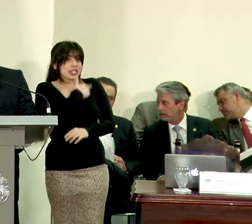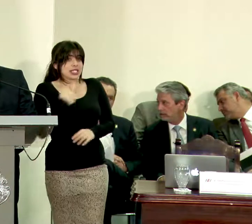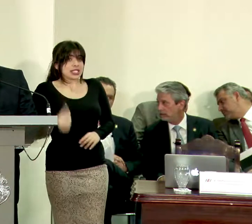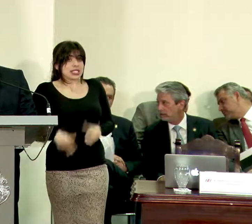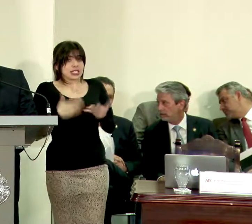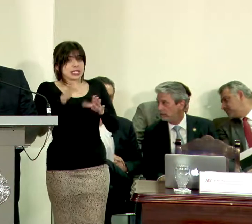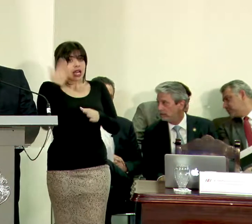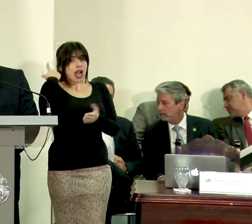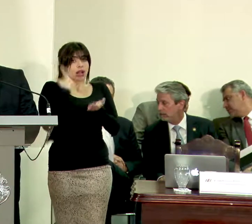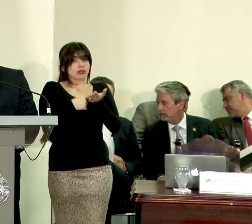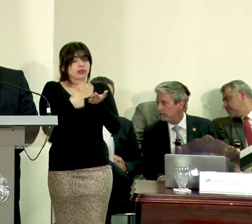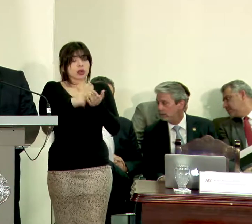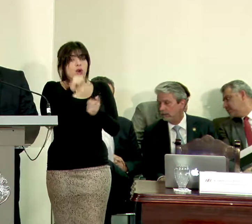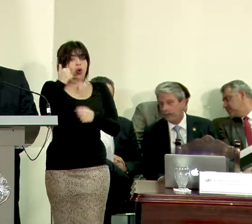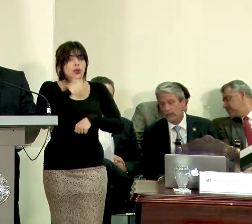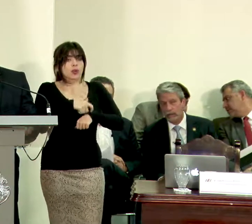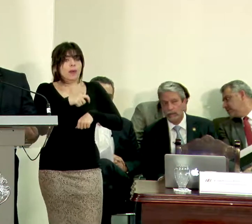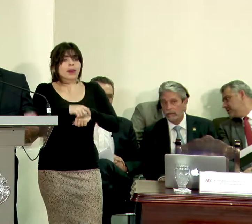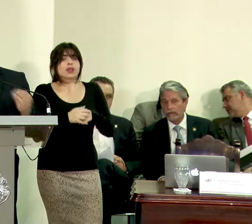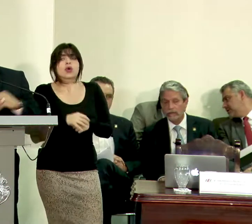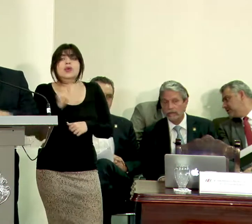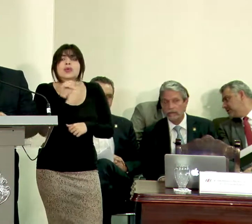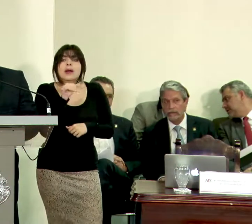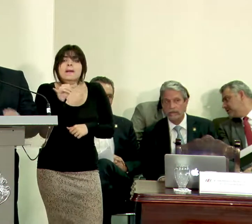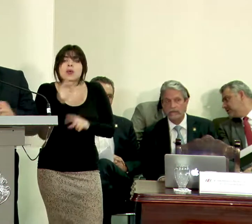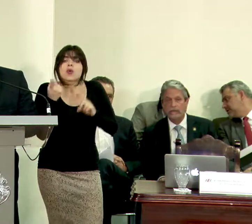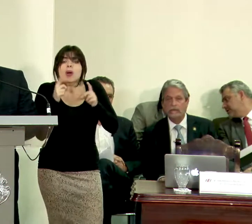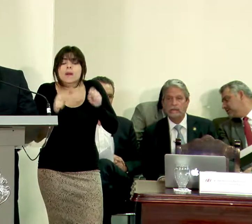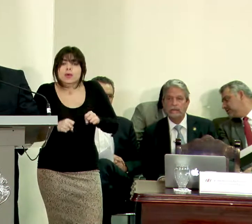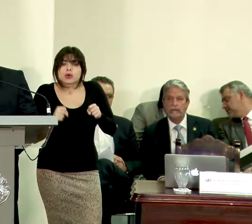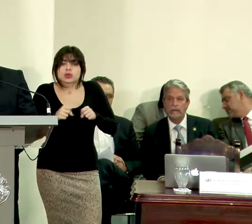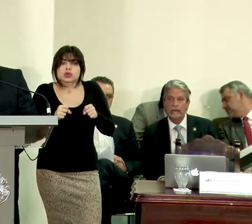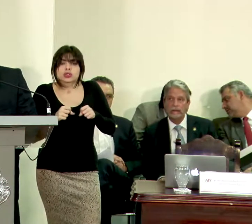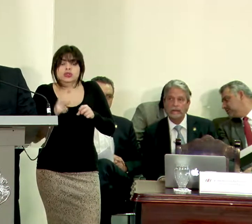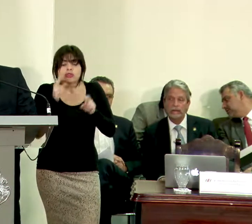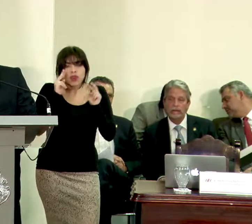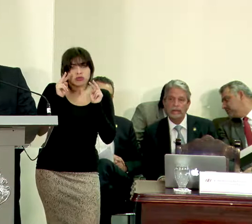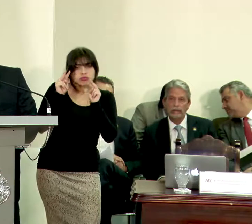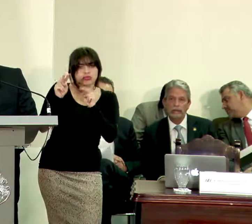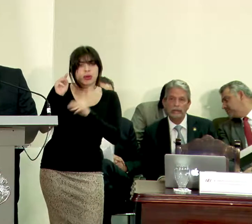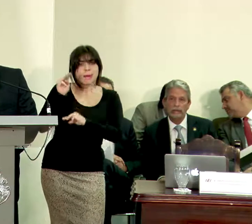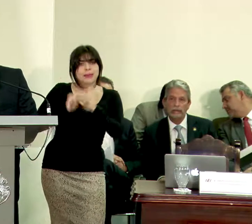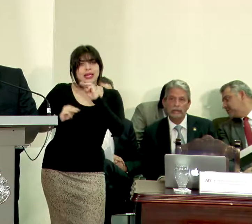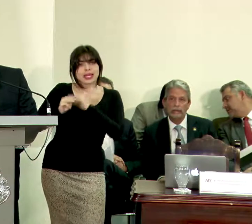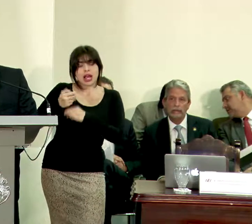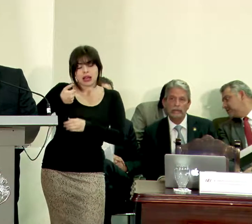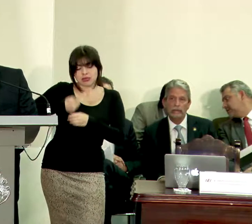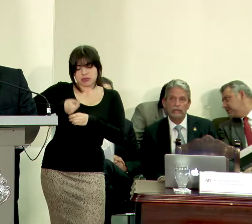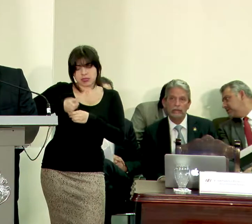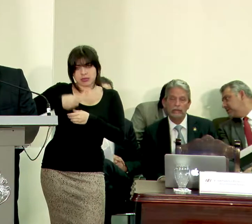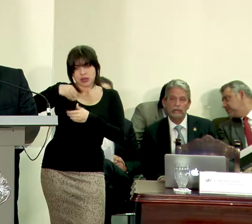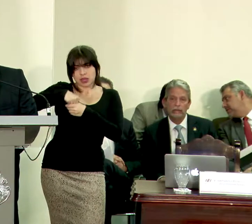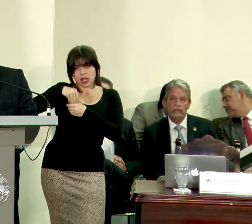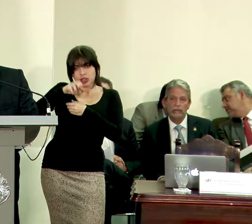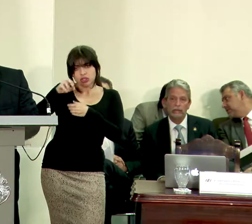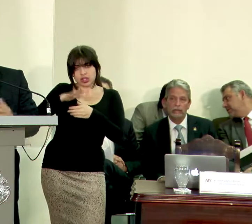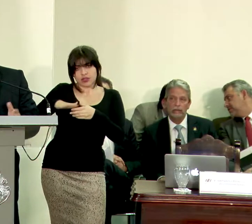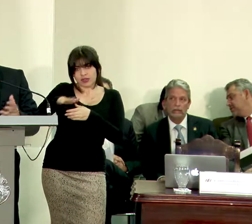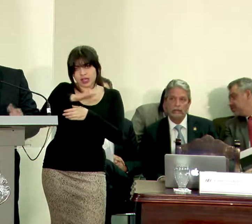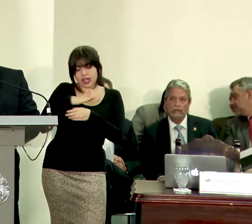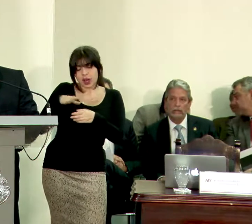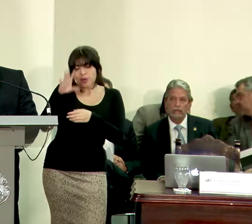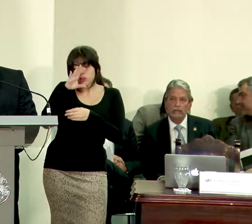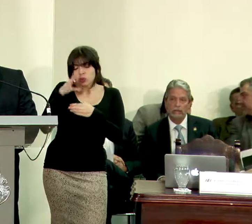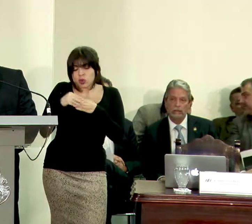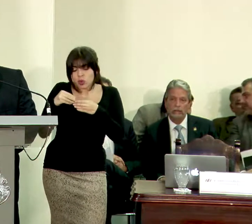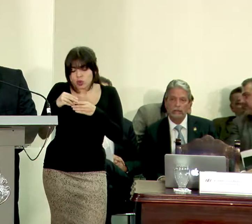ya lo hemos conversado en detalle en otros momentos, como también la posibilidad de voltear los ojos hacia el mercado local y buscar alternativas en dólares también,